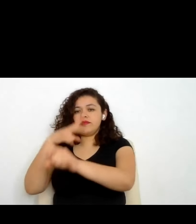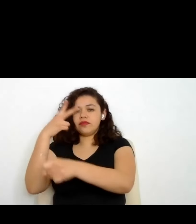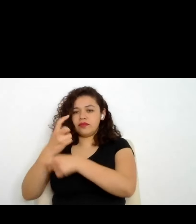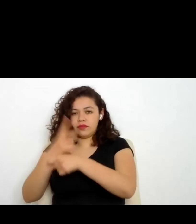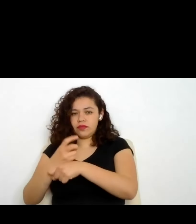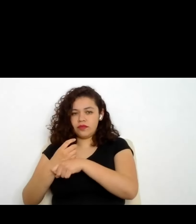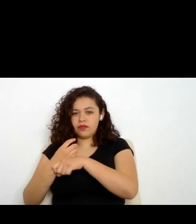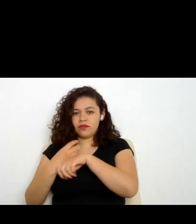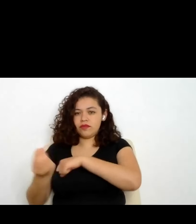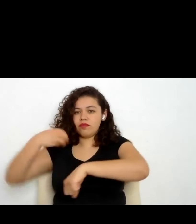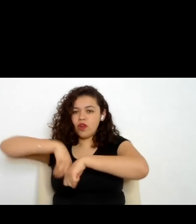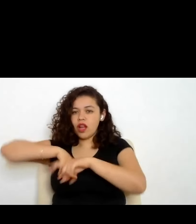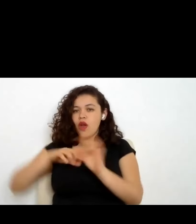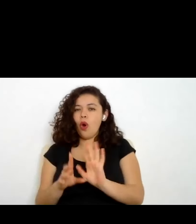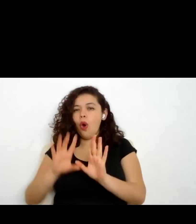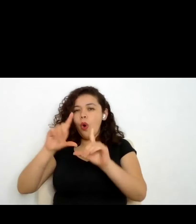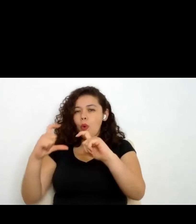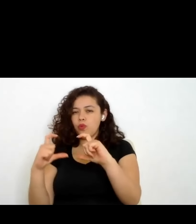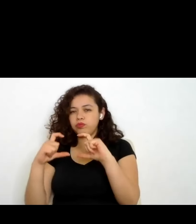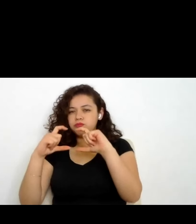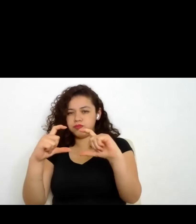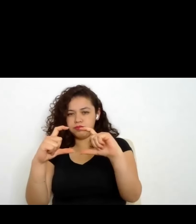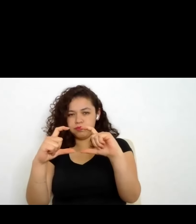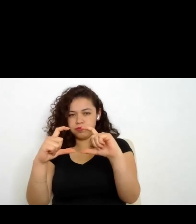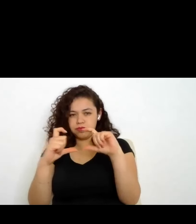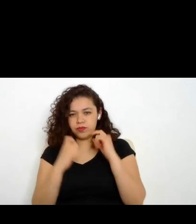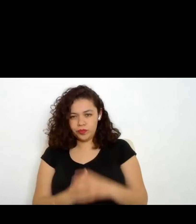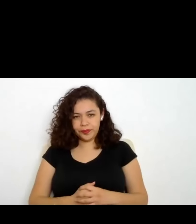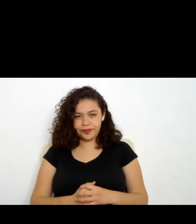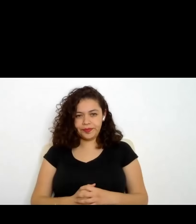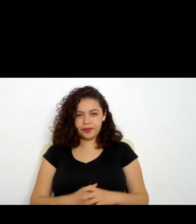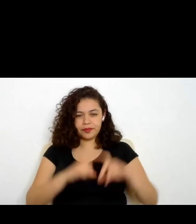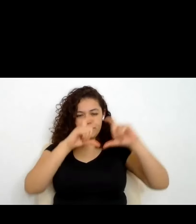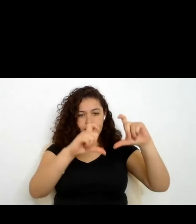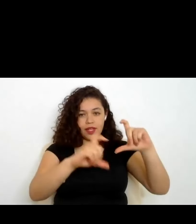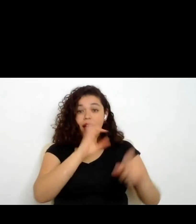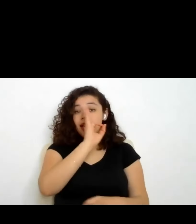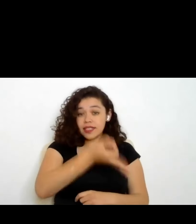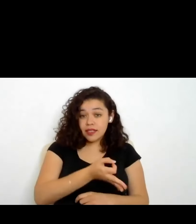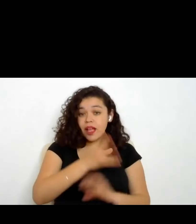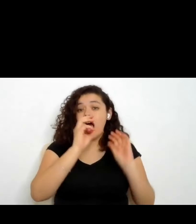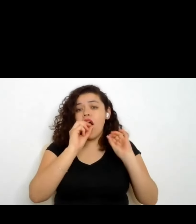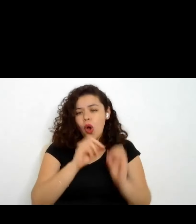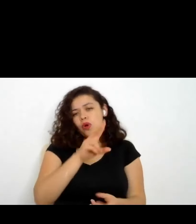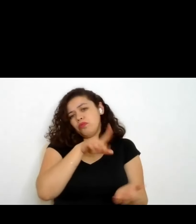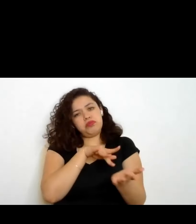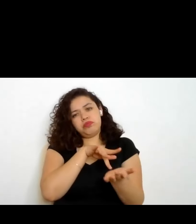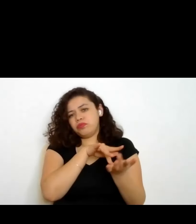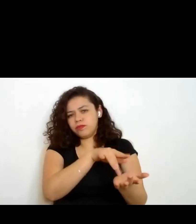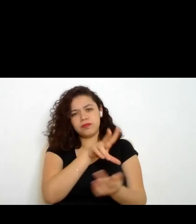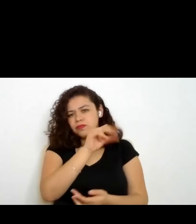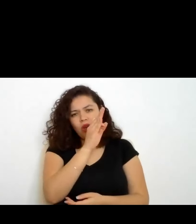un recuadro en donde la persona autoriza o no autoriza a que sus